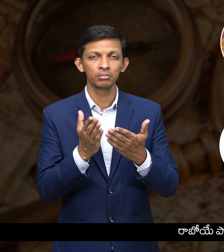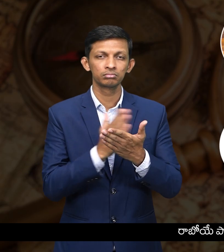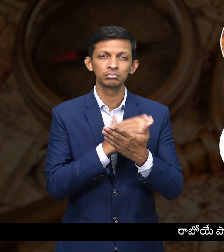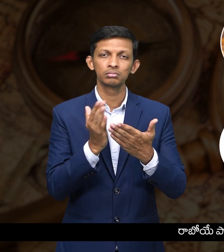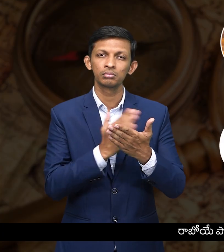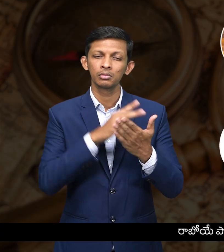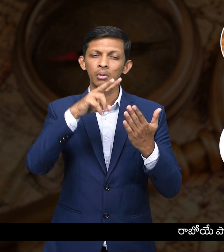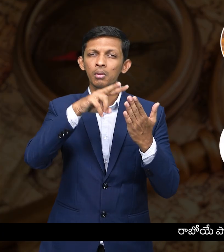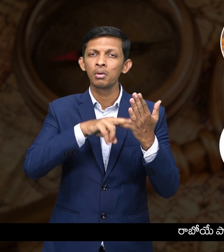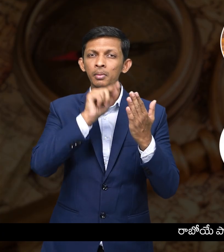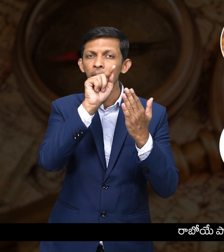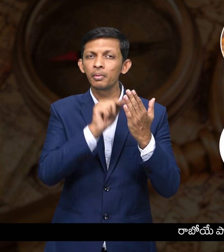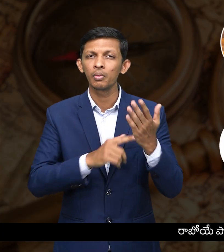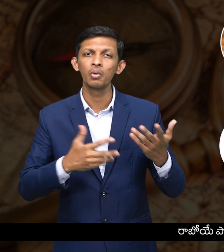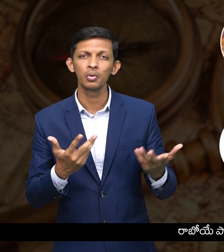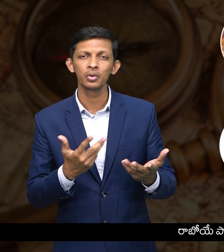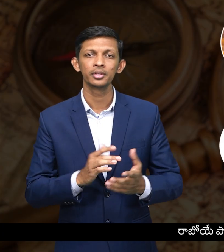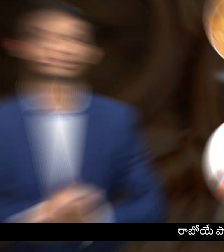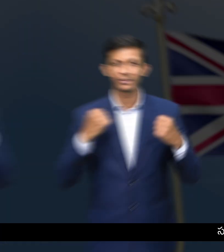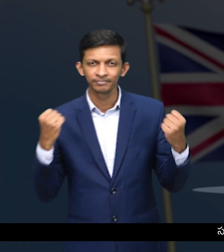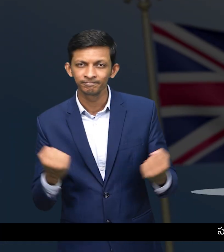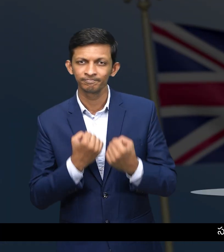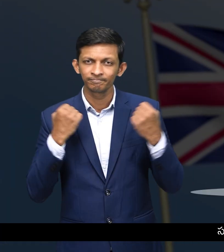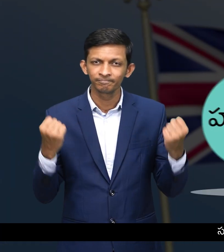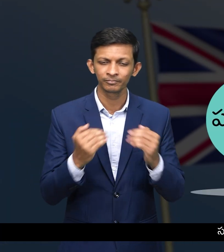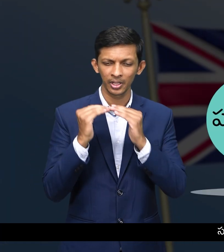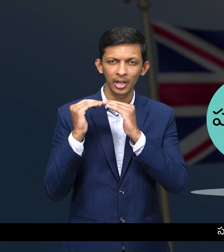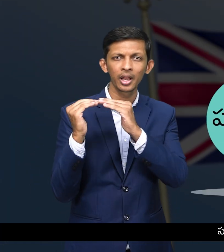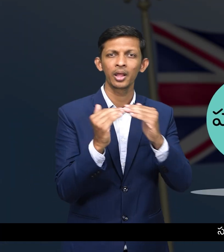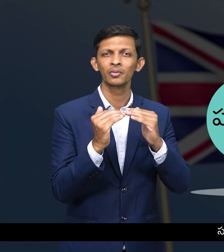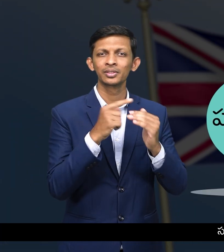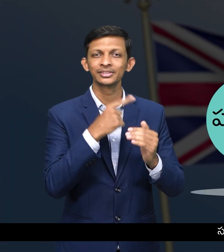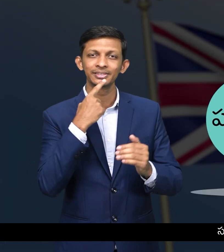రాబోయే పాఠాలలో చెప్పడం జరుగుతుంది. సమానత్వం కోసం కృషి.